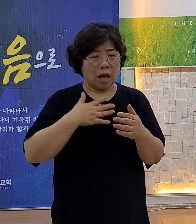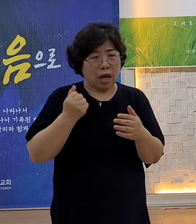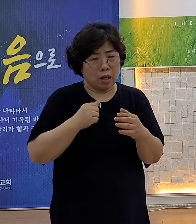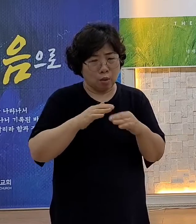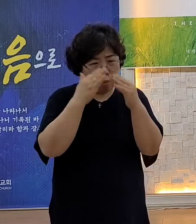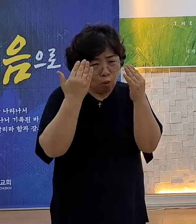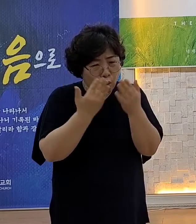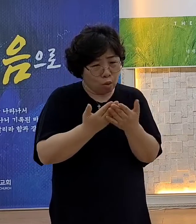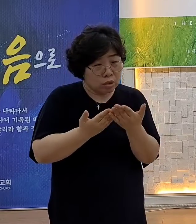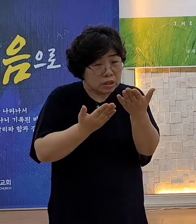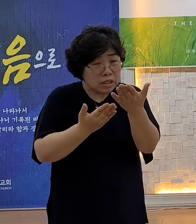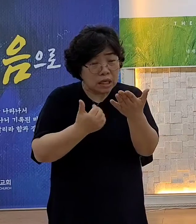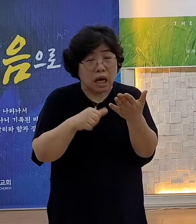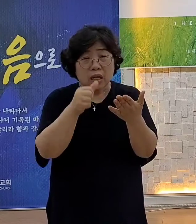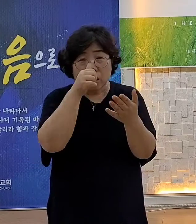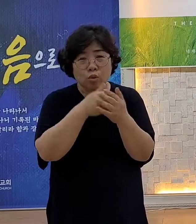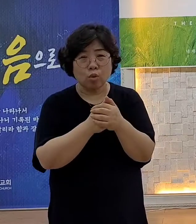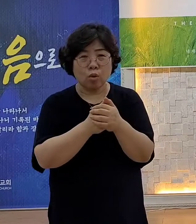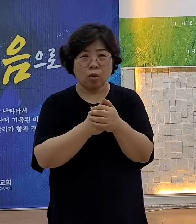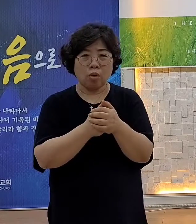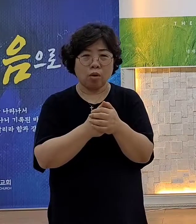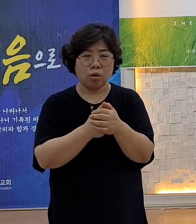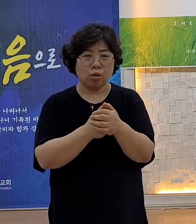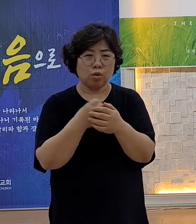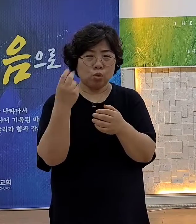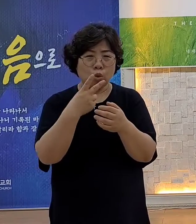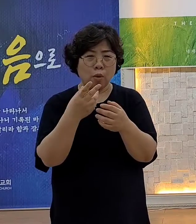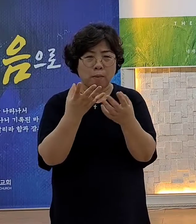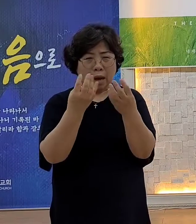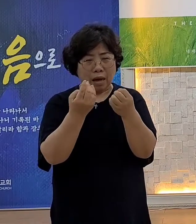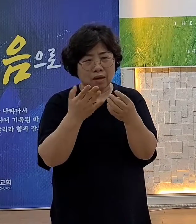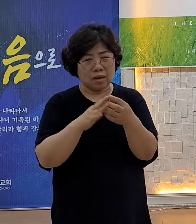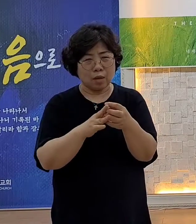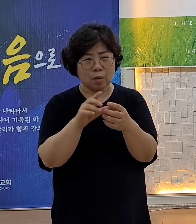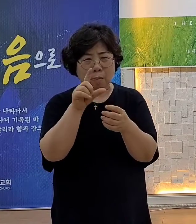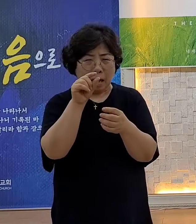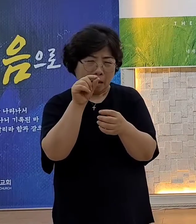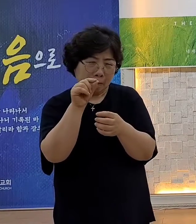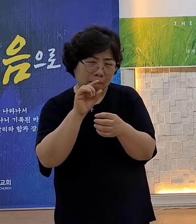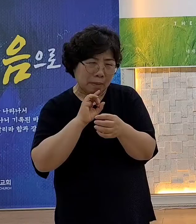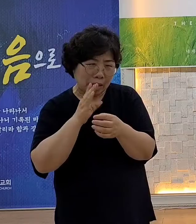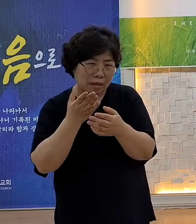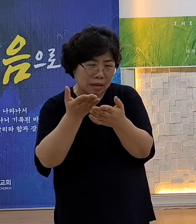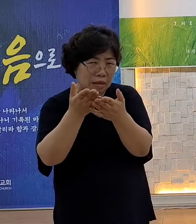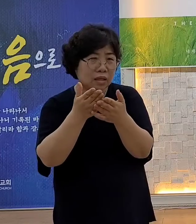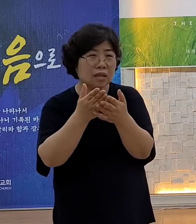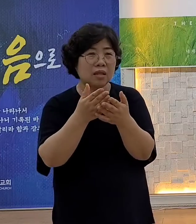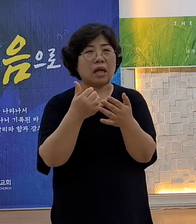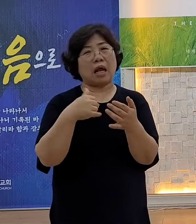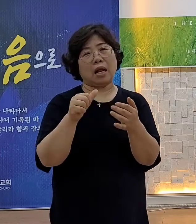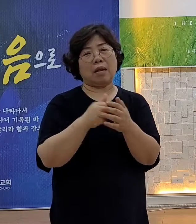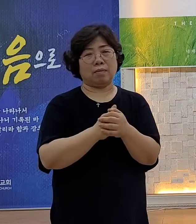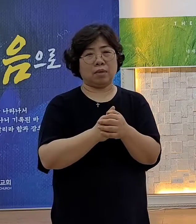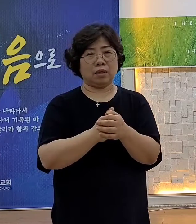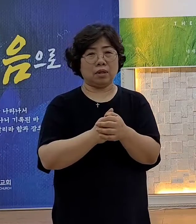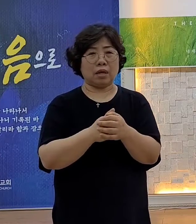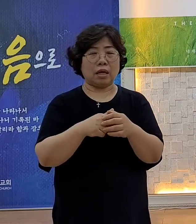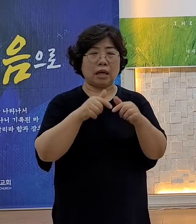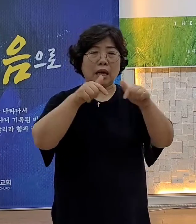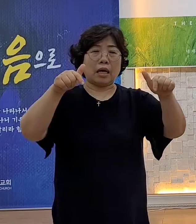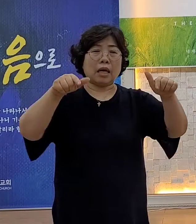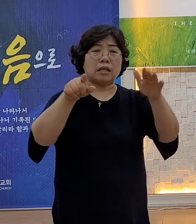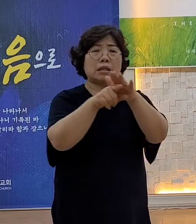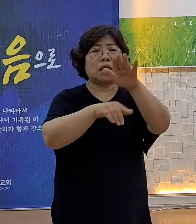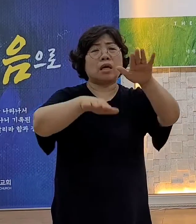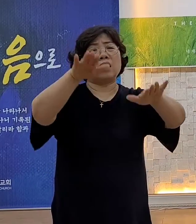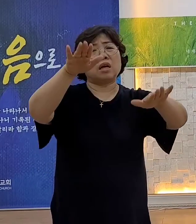많이 가졌는데도 만 원짜리 한 장 드리는 것도 있습니다. 그래서 아무 말 안 해. 자기 신앙이잖아요. 근데